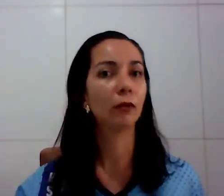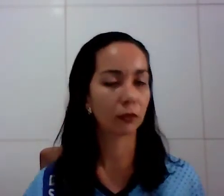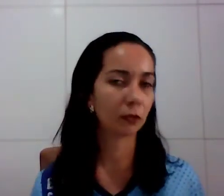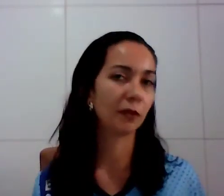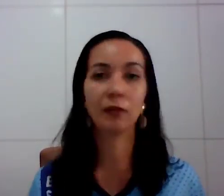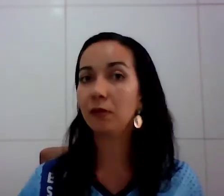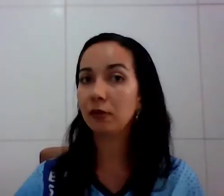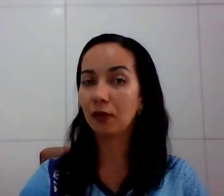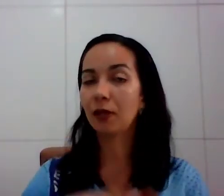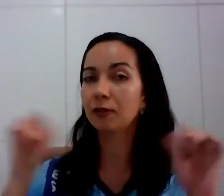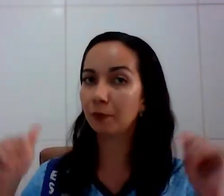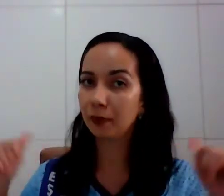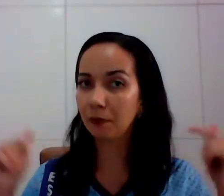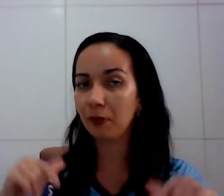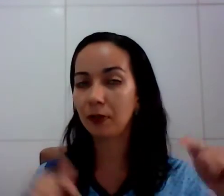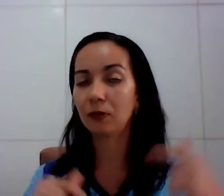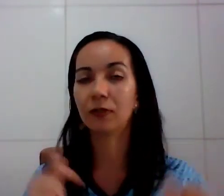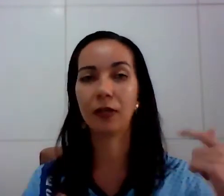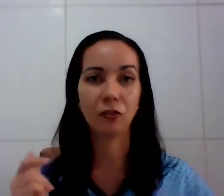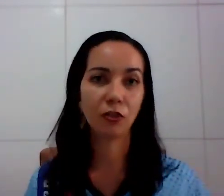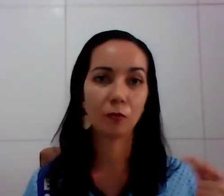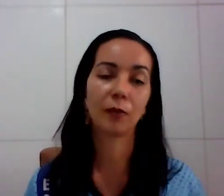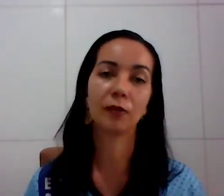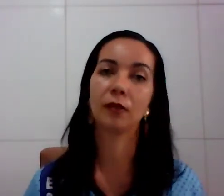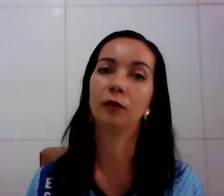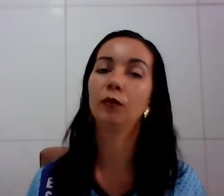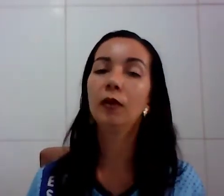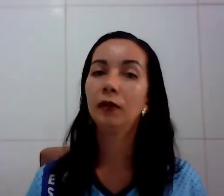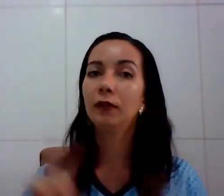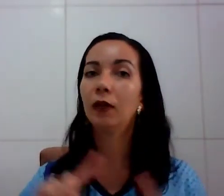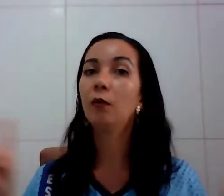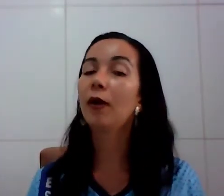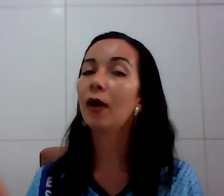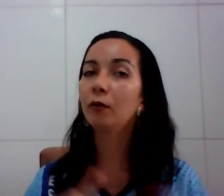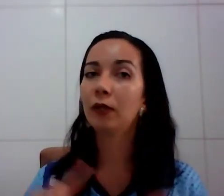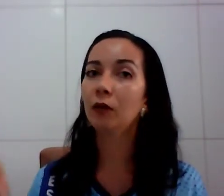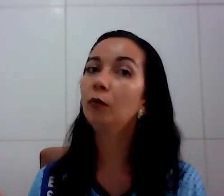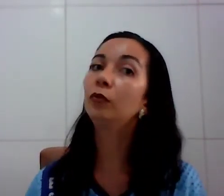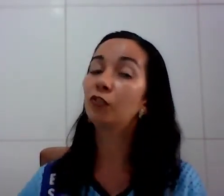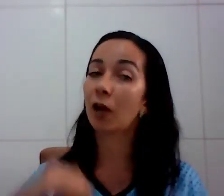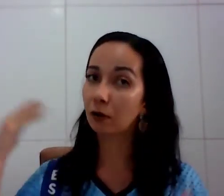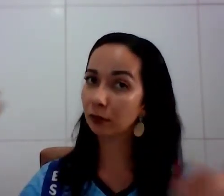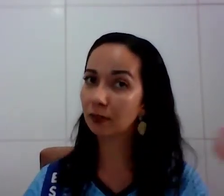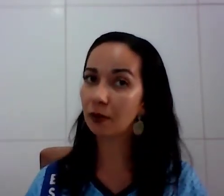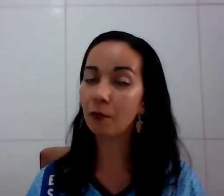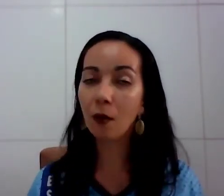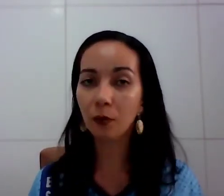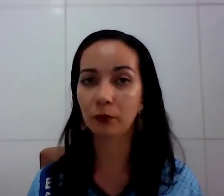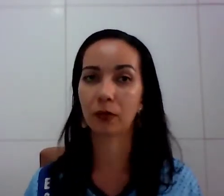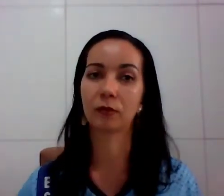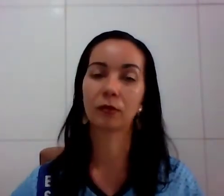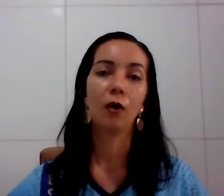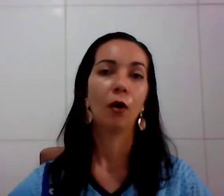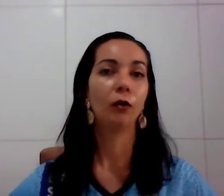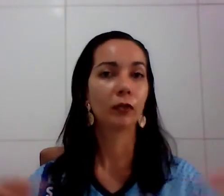outras pandemias, essa pandemia que nós ainda estamos passando, não é a única no mundo, já aconteceram outras. Outras